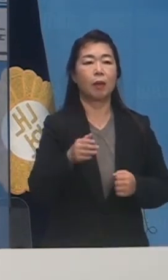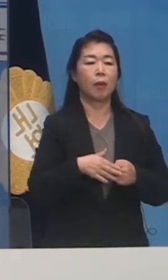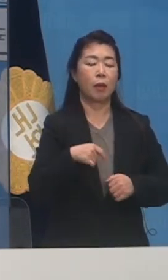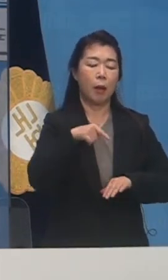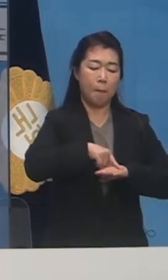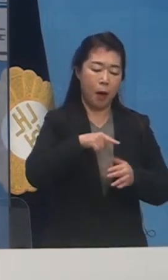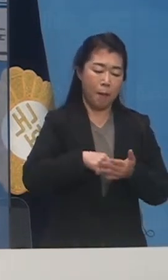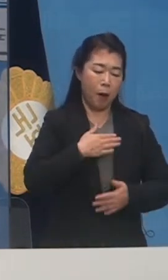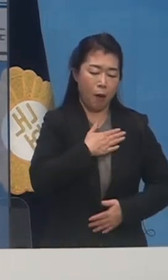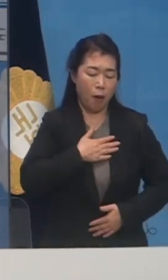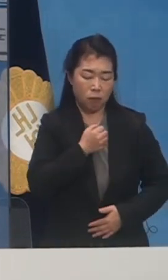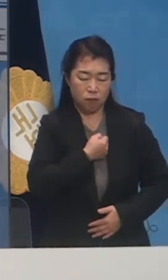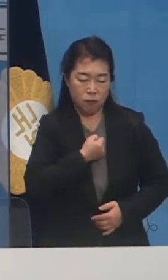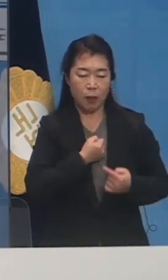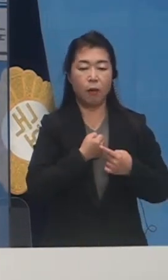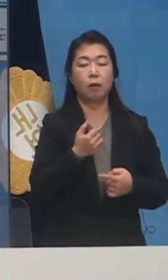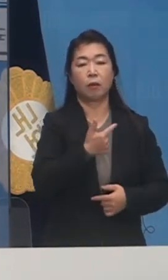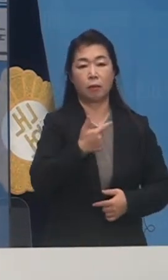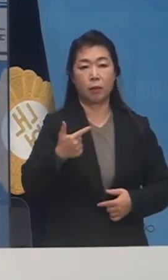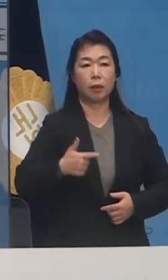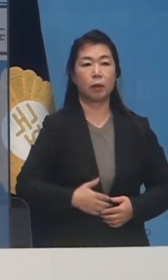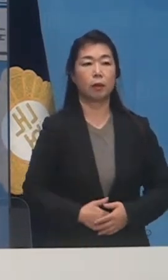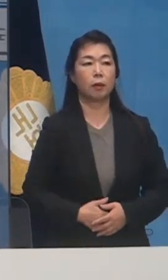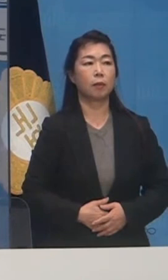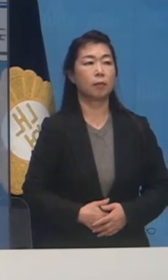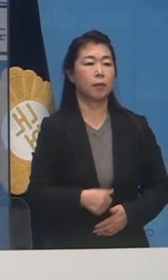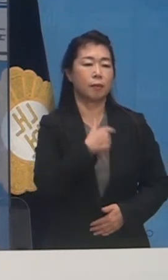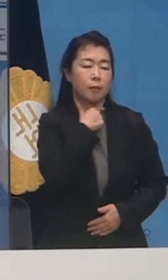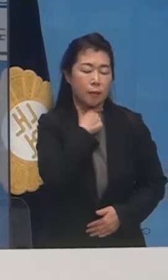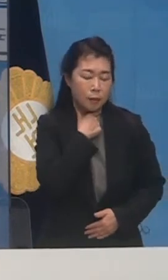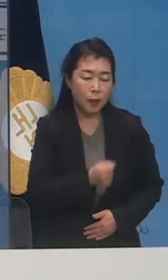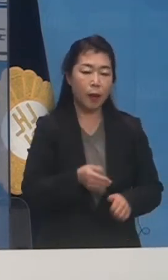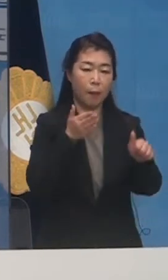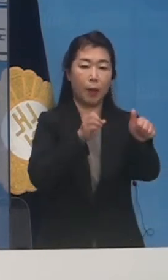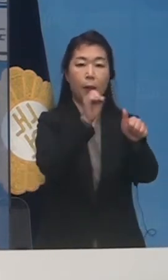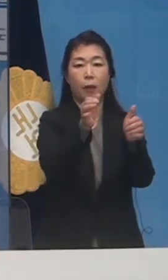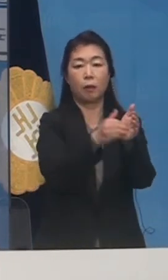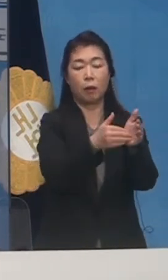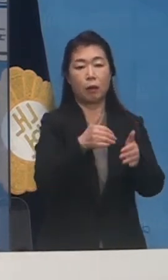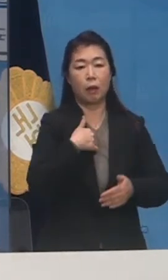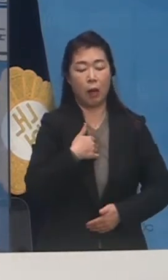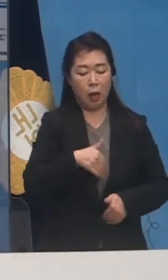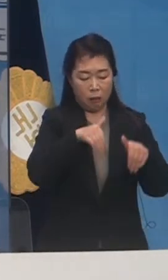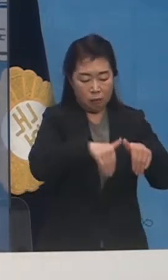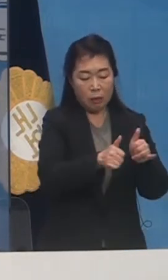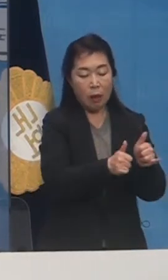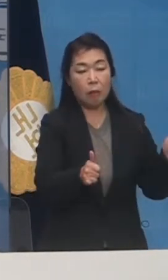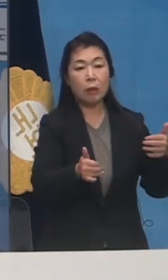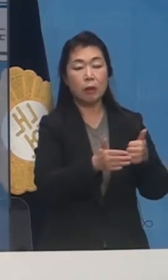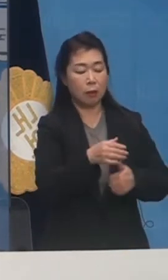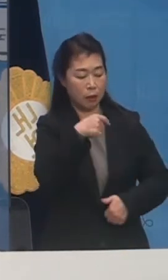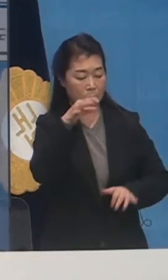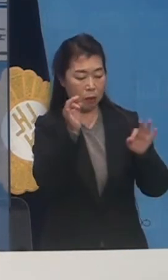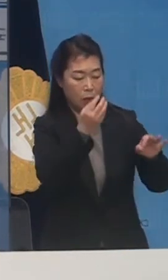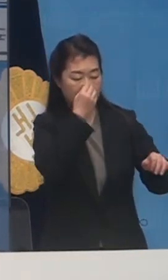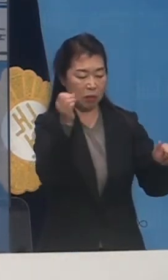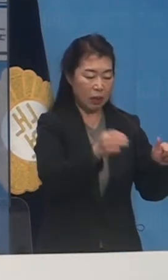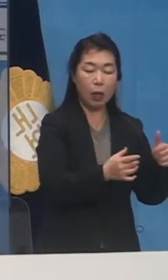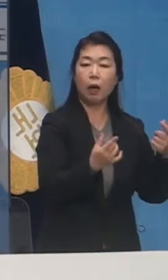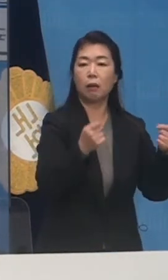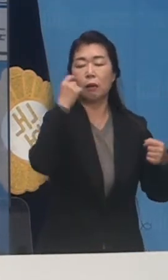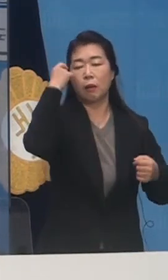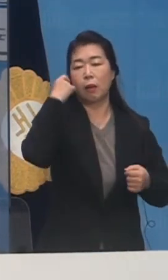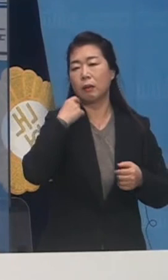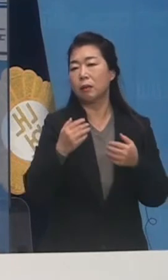원망스러움이 떠나지 않습니다. 간절하게 고소했지만 제가 하찮은 사람이라 이러는 것